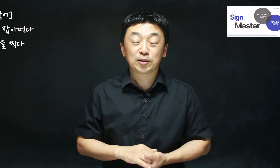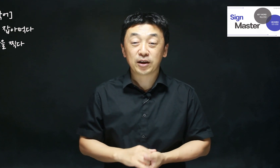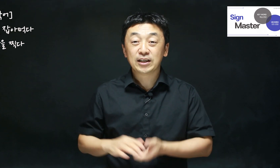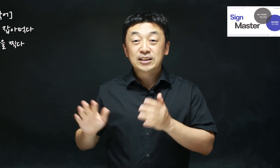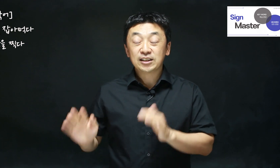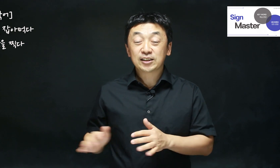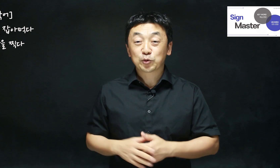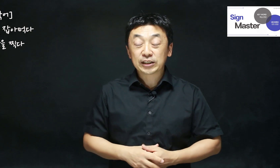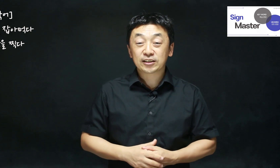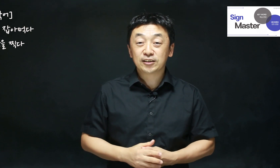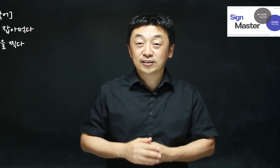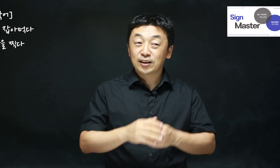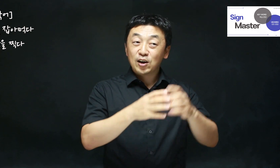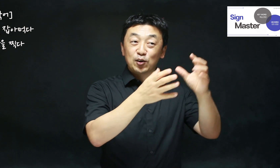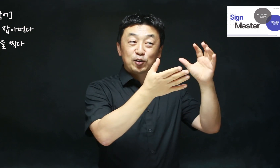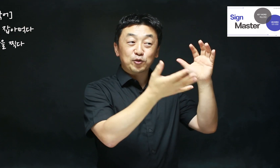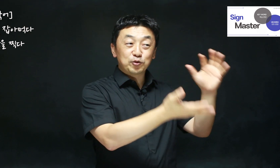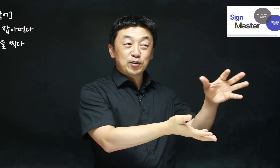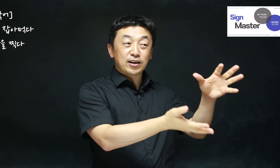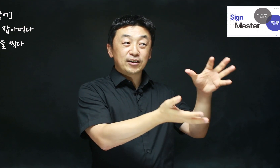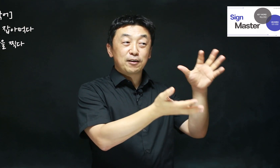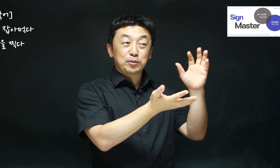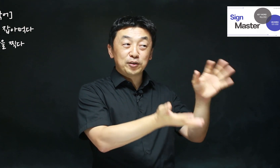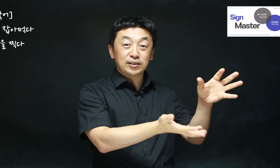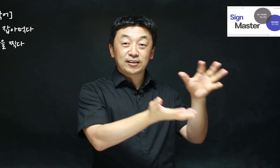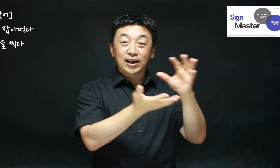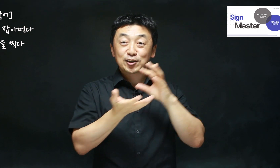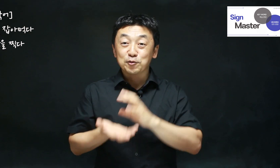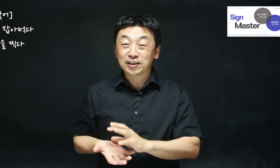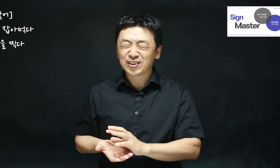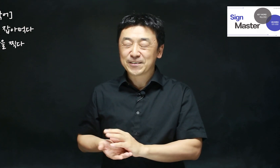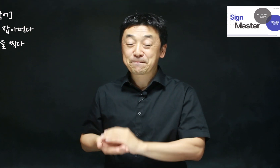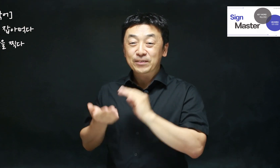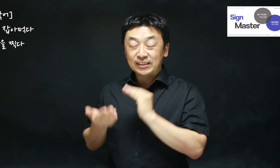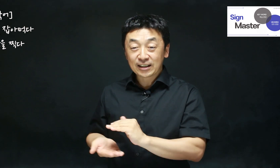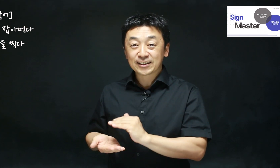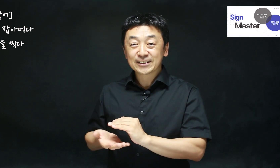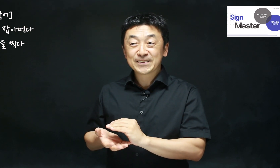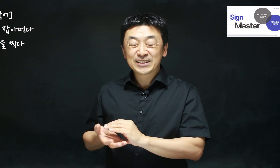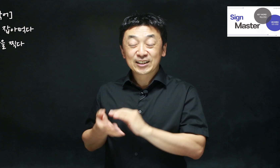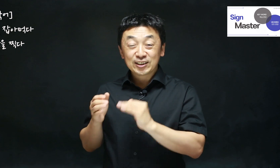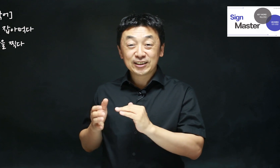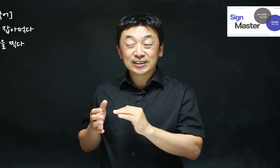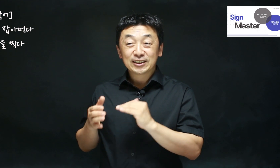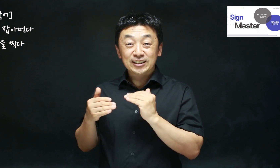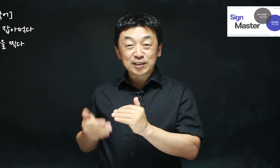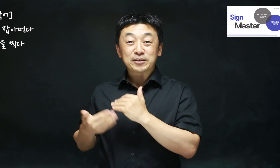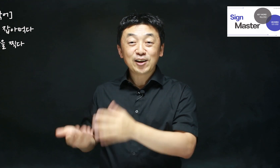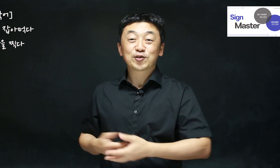때문에 실제 도장 찍는 수화의 표현들을 가지고 와서 딱 그 느낌을 살려주는